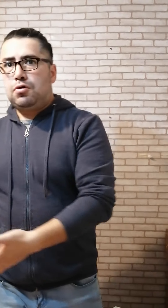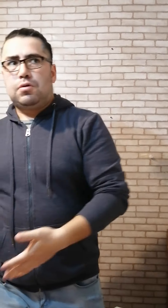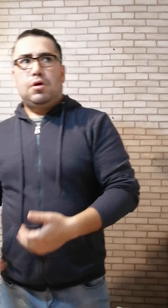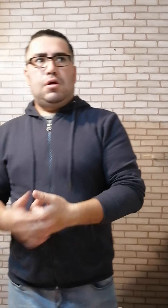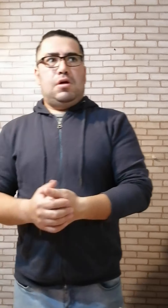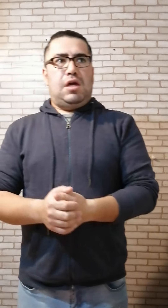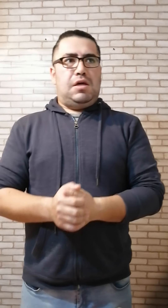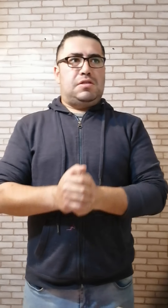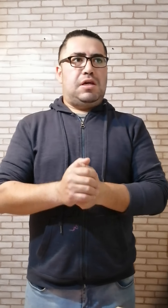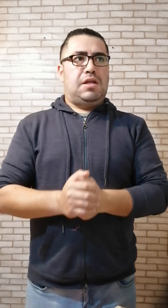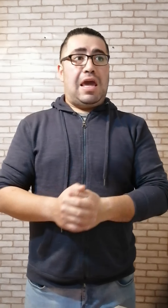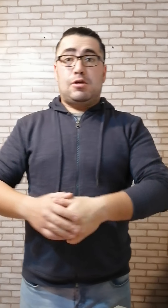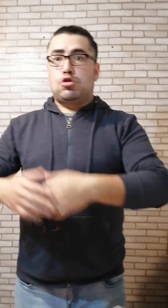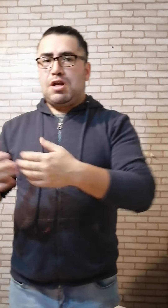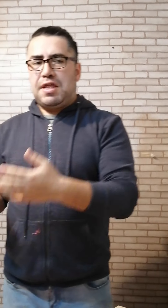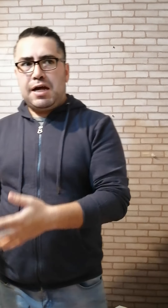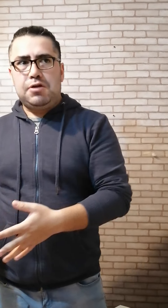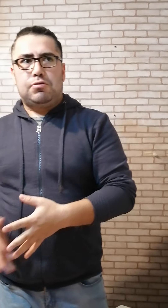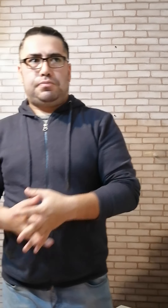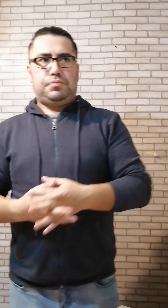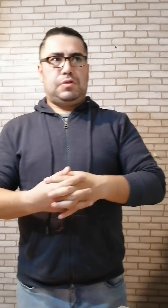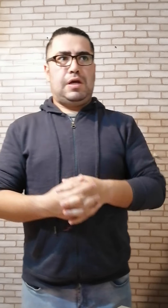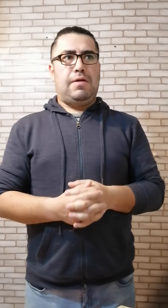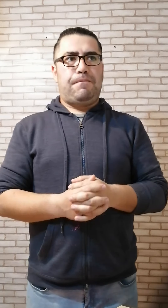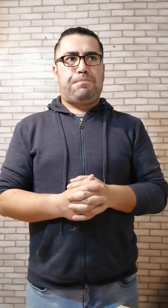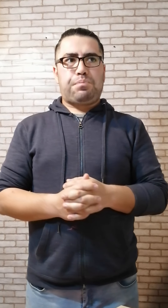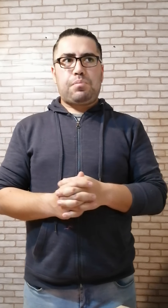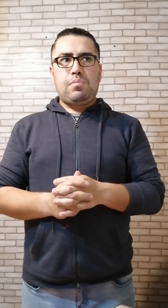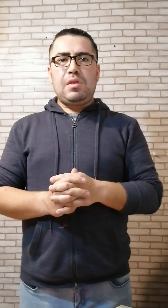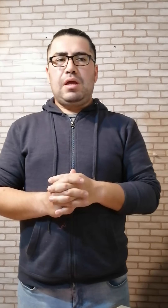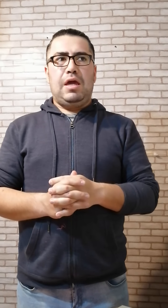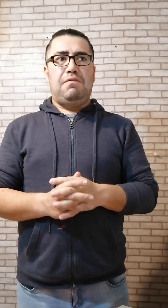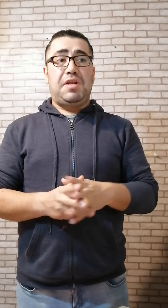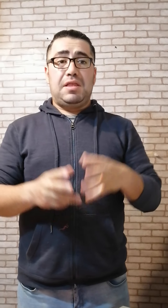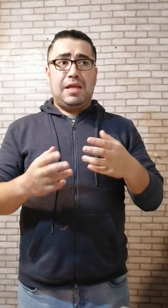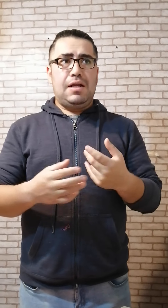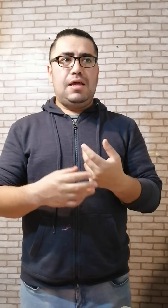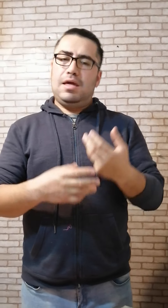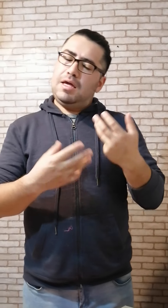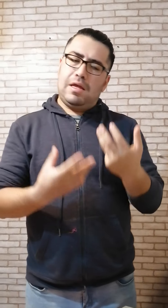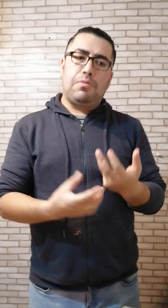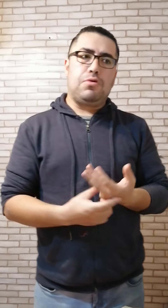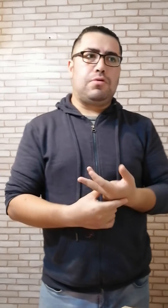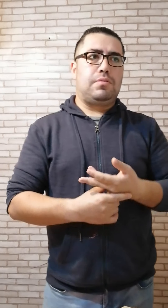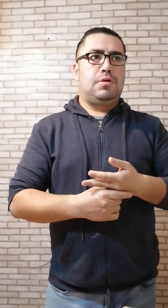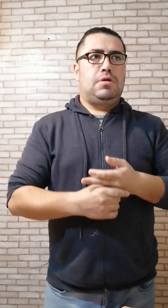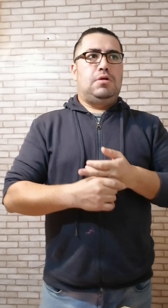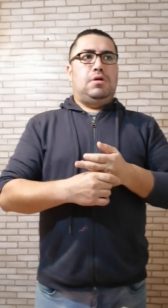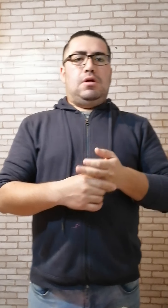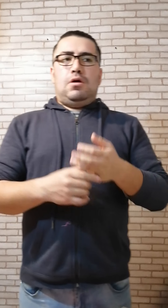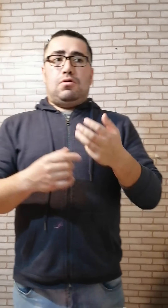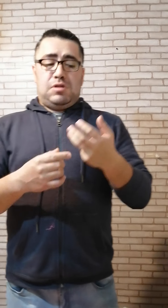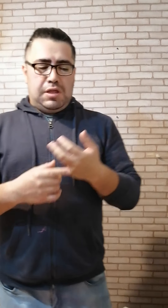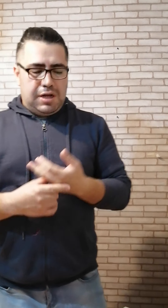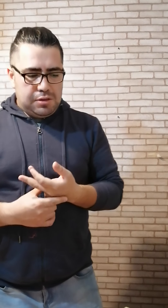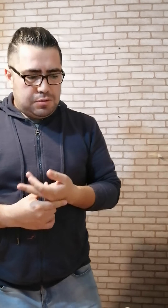es ser es solidario y brindarle este apoyo considerando